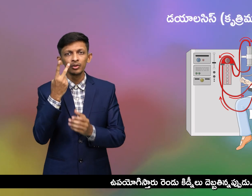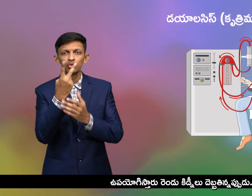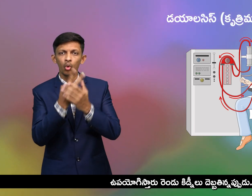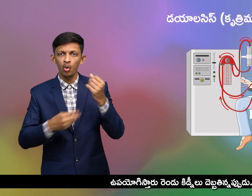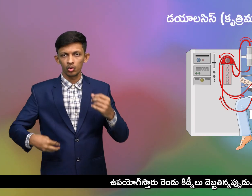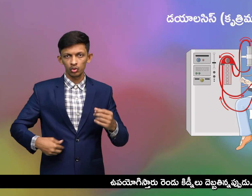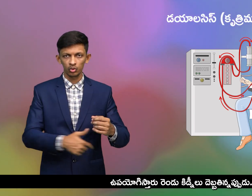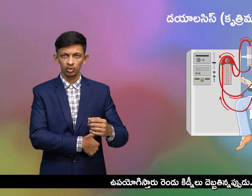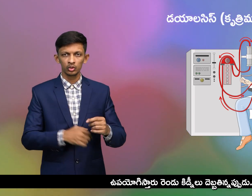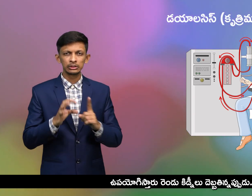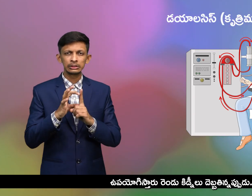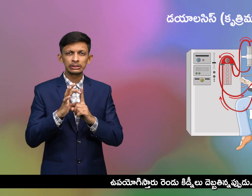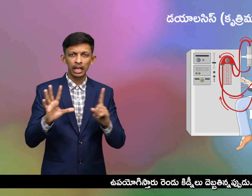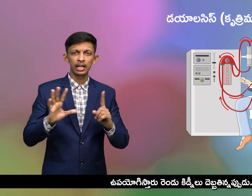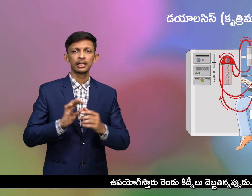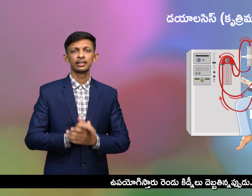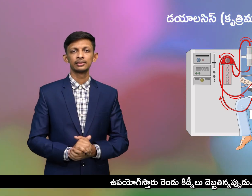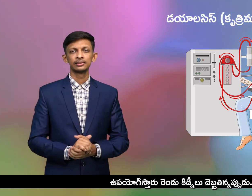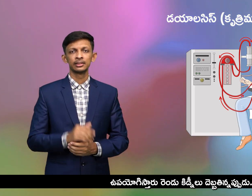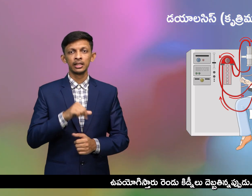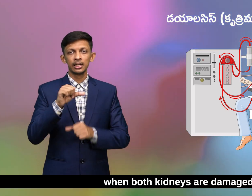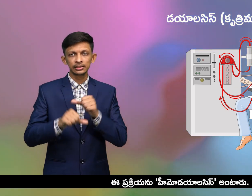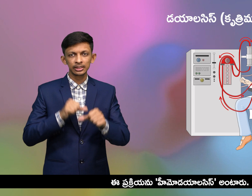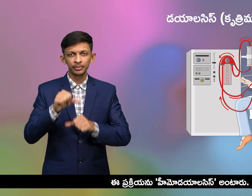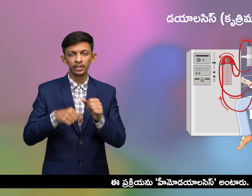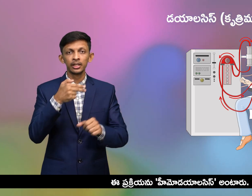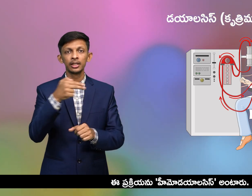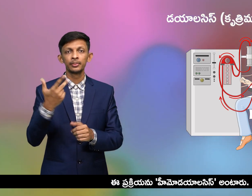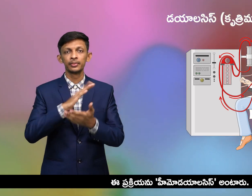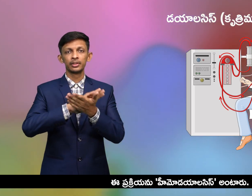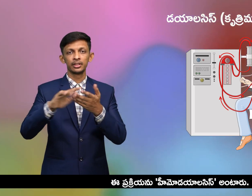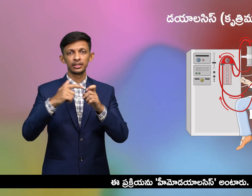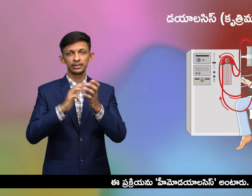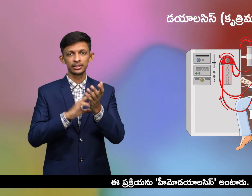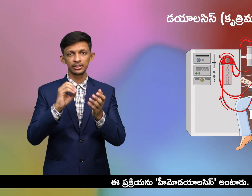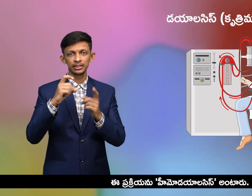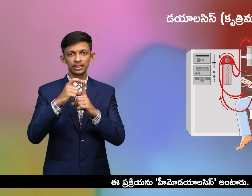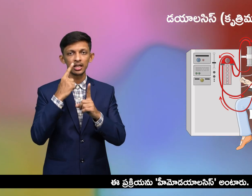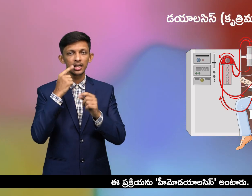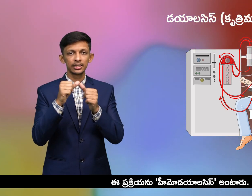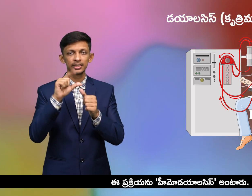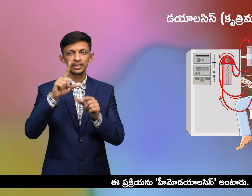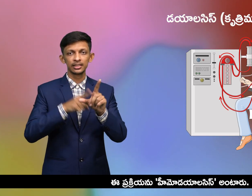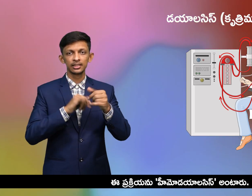కిడ్నీలు దెబ్బతిన్నప్పుడు ఈ ప్రక్రియను హీమోడయాలసిస్ అంటారు.